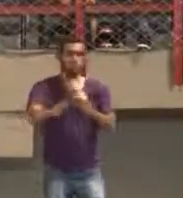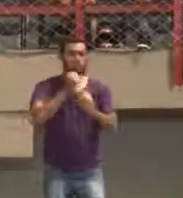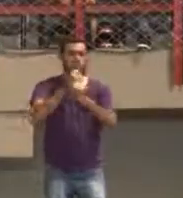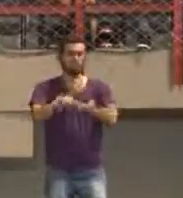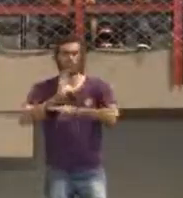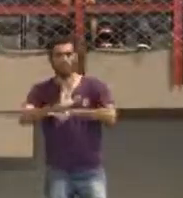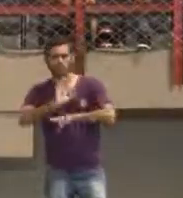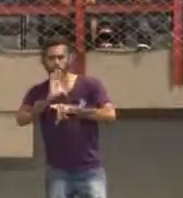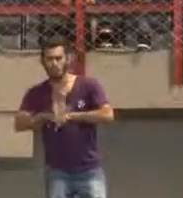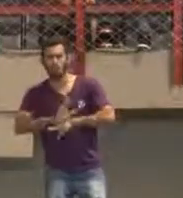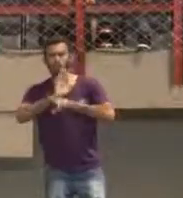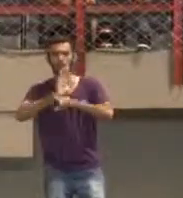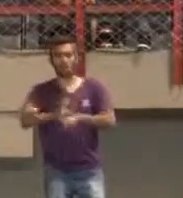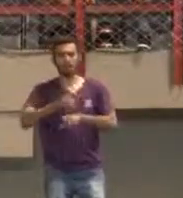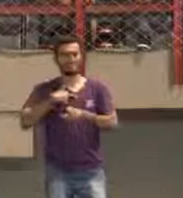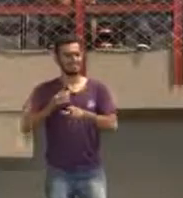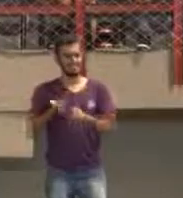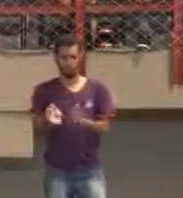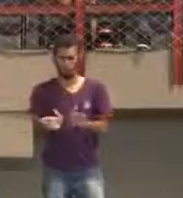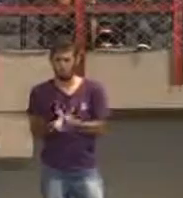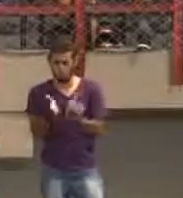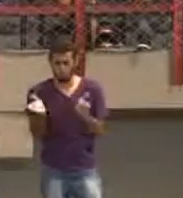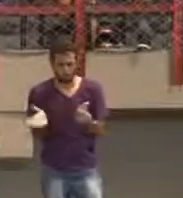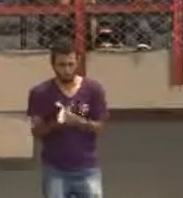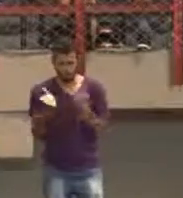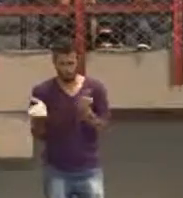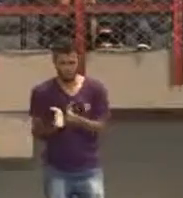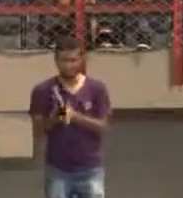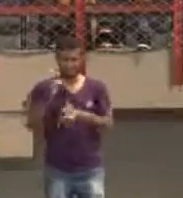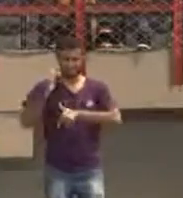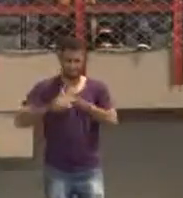estudo. Vai trabalhar miseravelmente. A